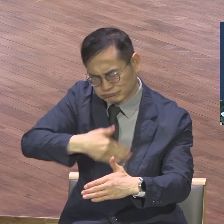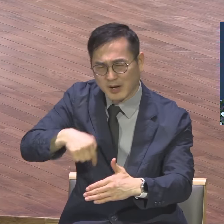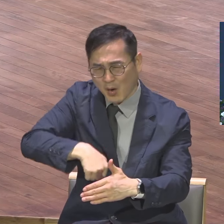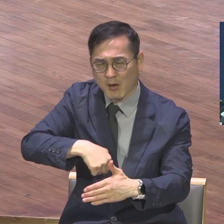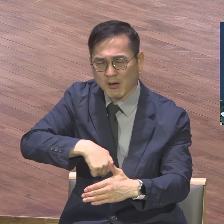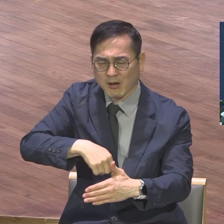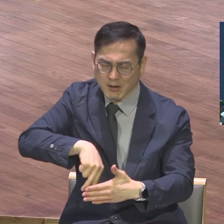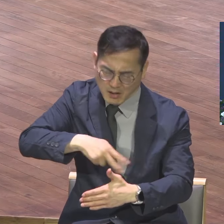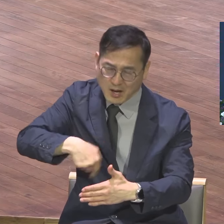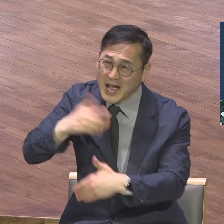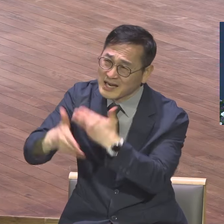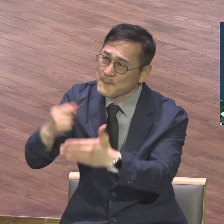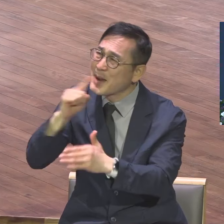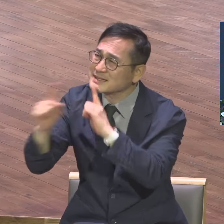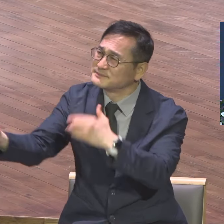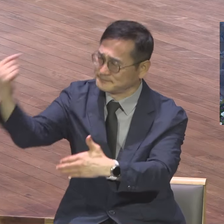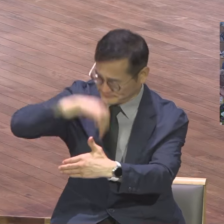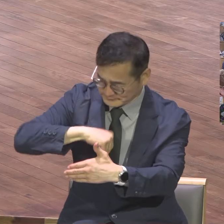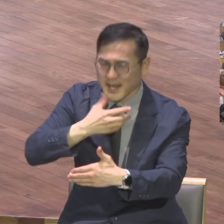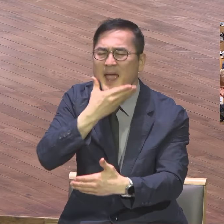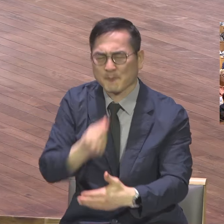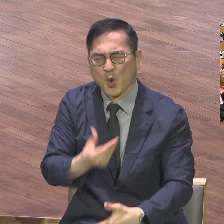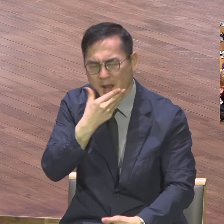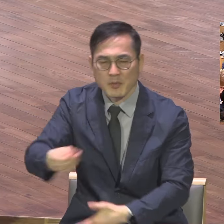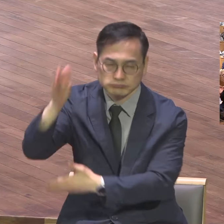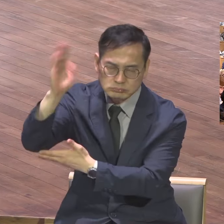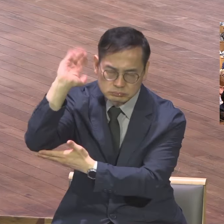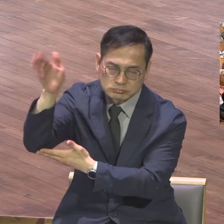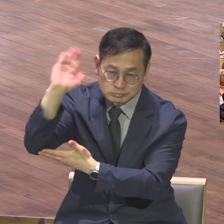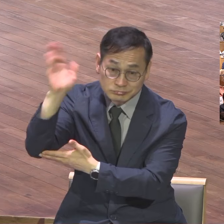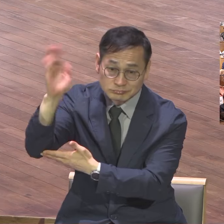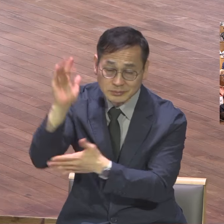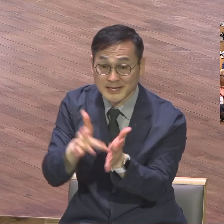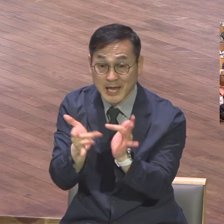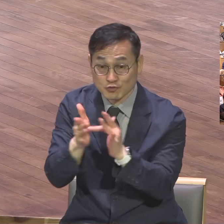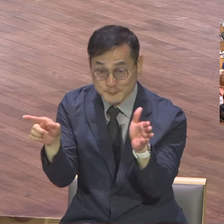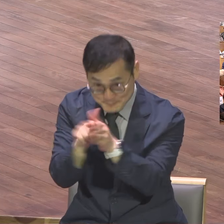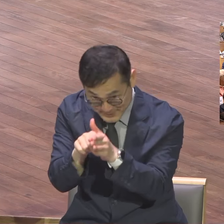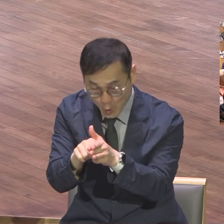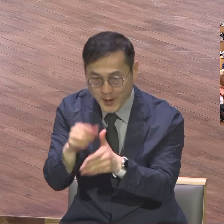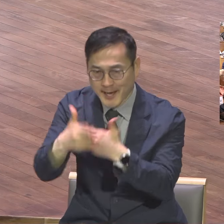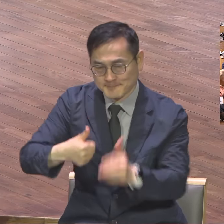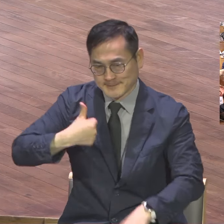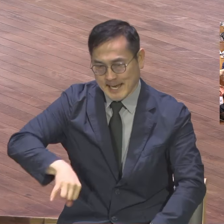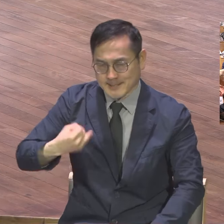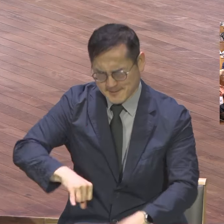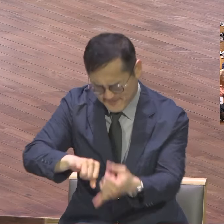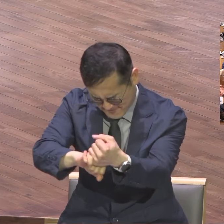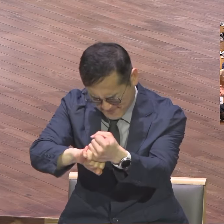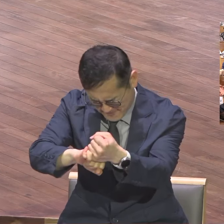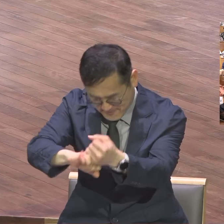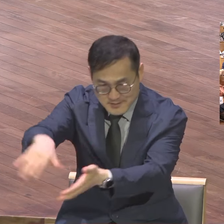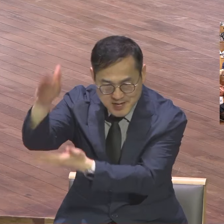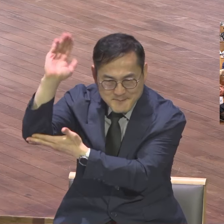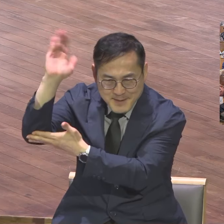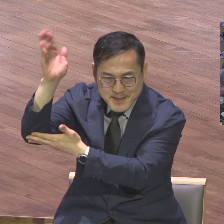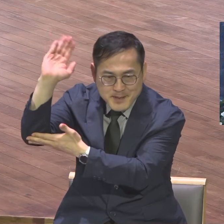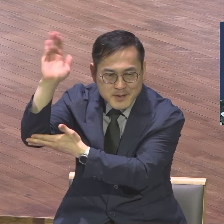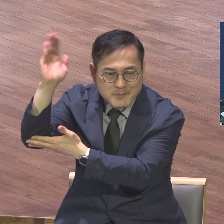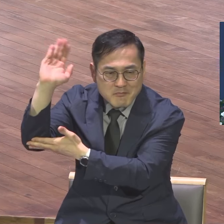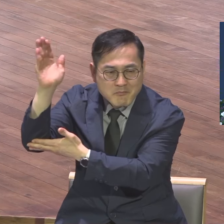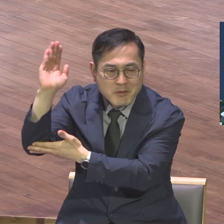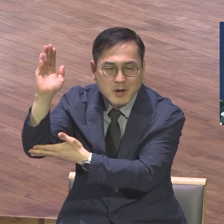하나님의 말씀이 들어가야 행복합니다. 이 예수를 믿으시고 하나님 자녀가 되십시오. 영육관도 착착착착